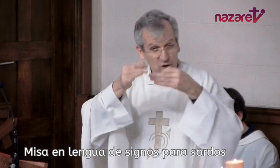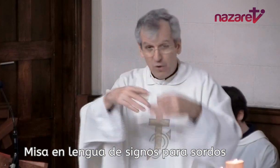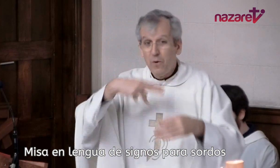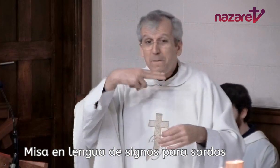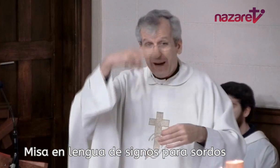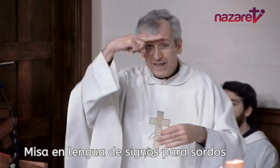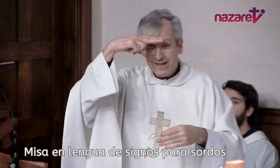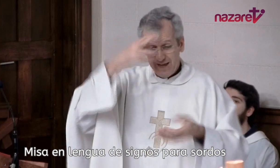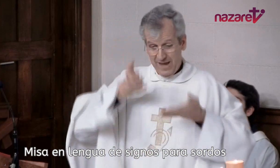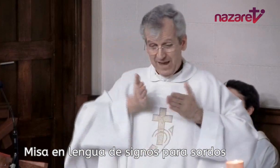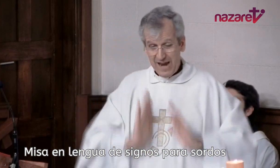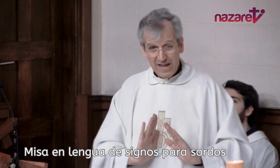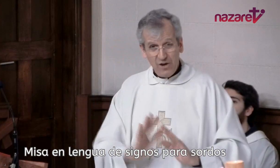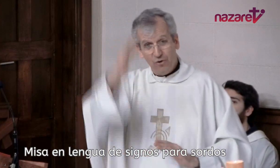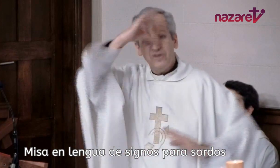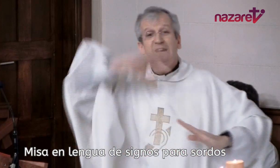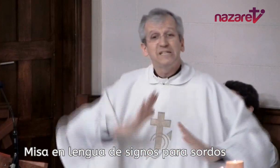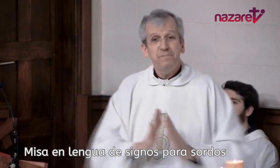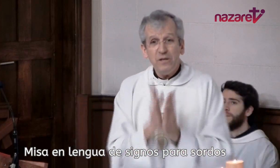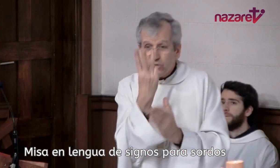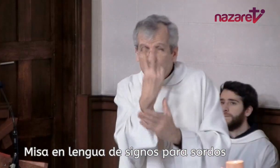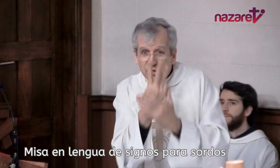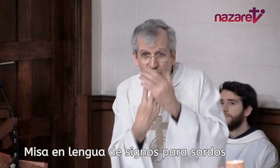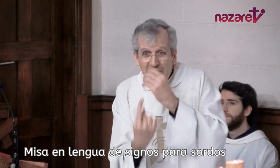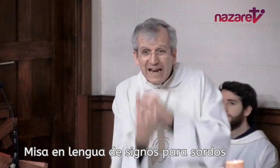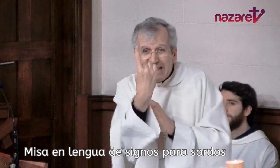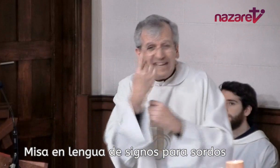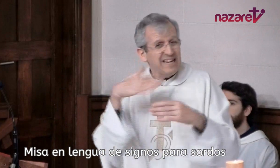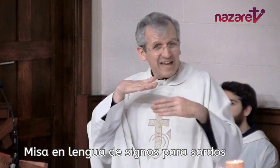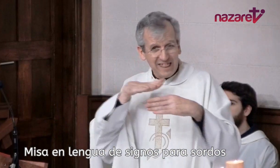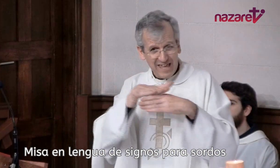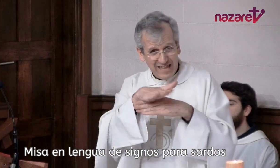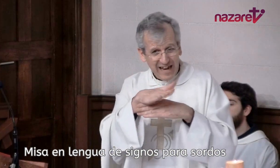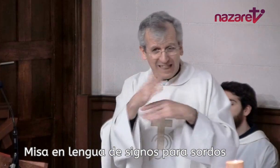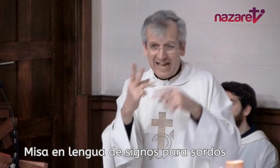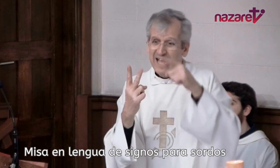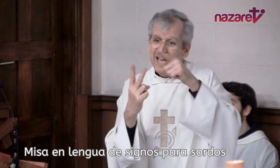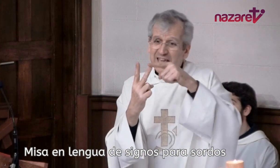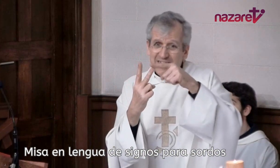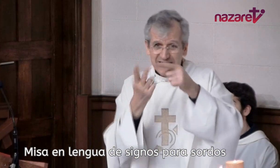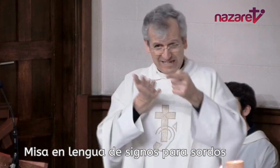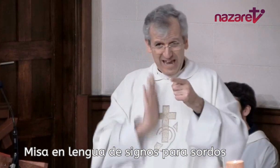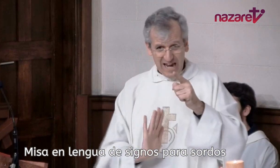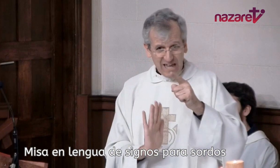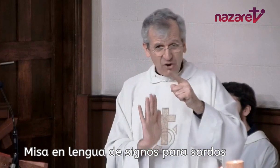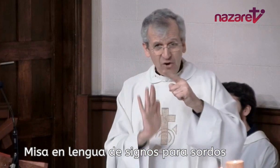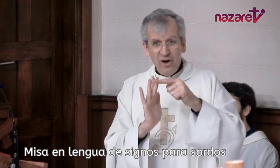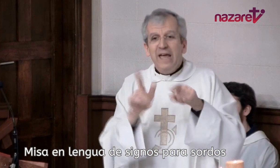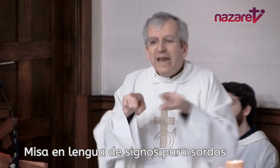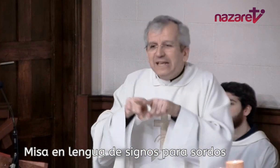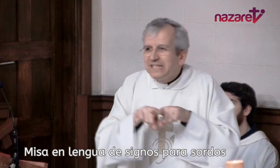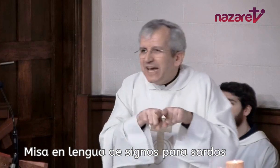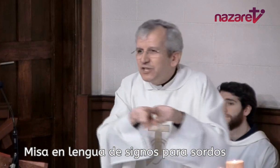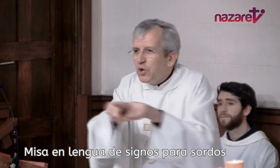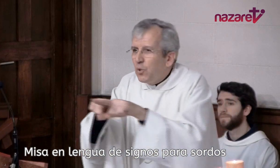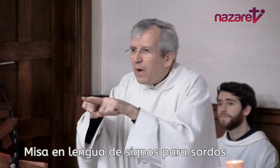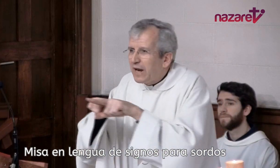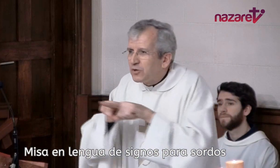como el Padre, el Hijo y el Espíritu Santo, la Trinidad eterna, y es el Hijo el que se ha hecho igual a